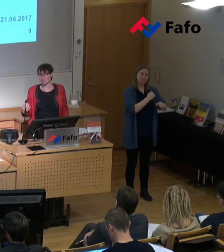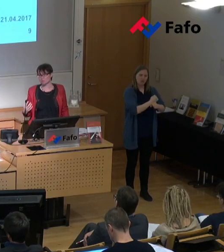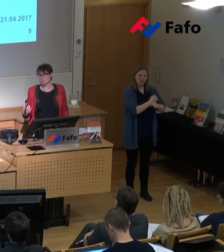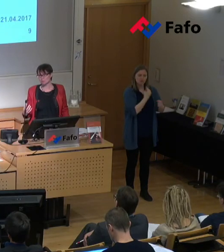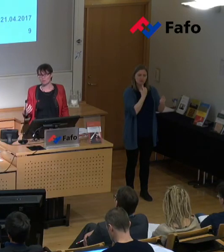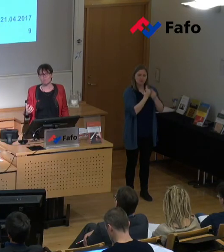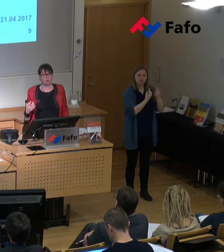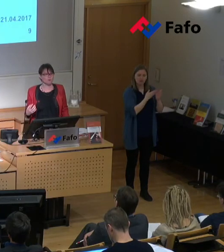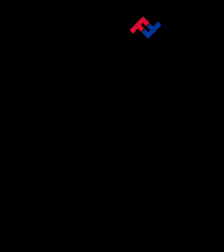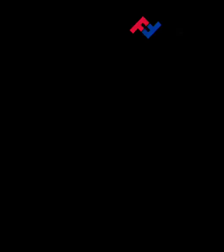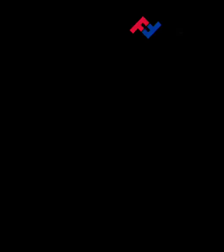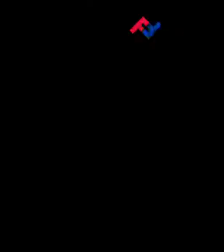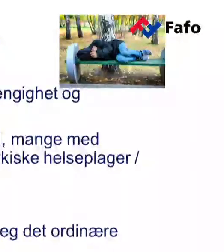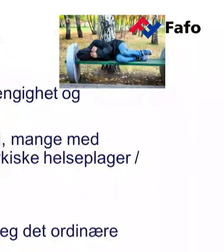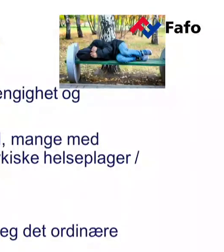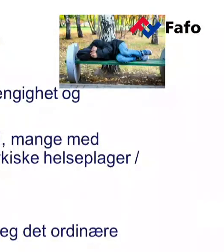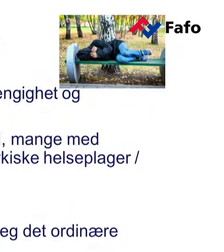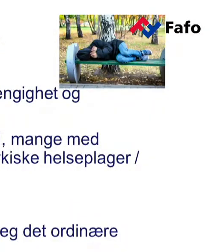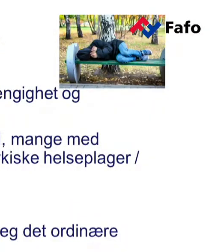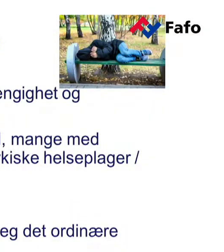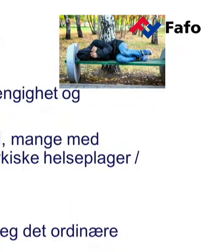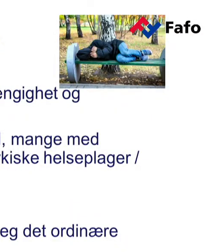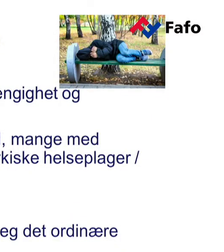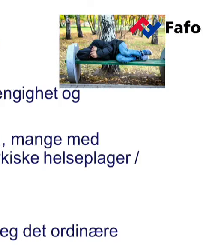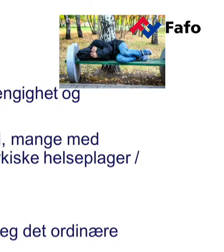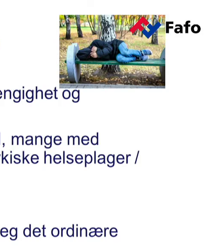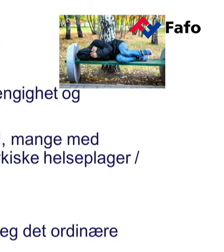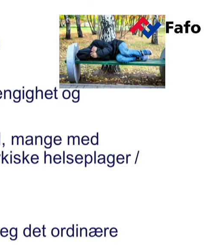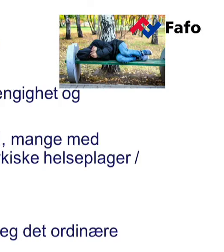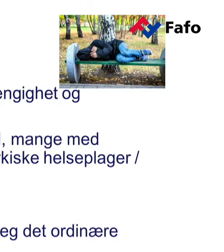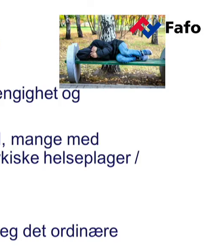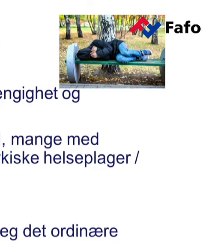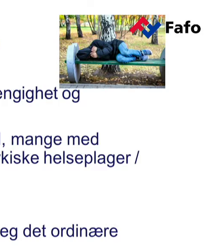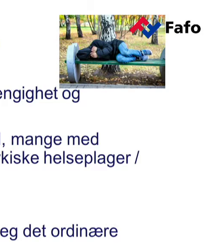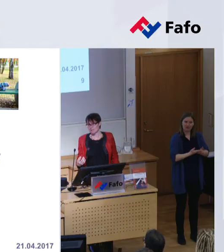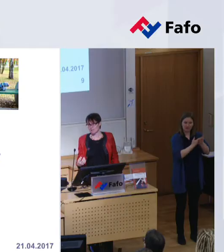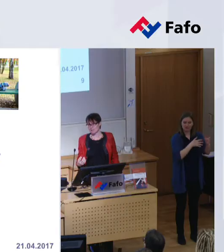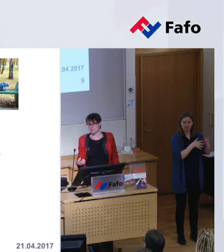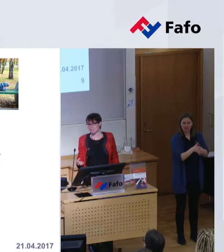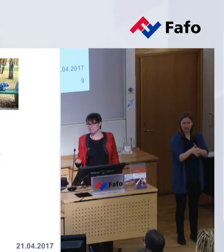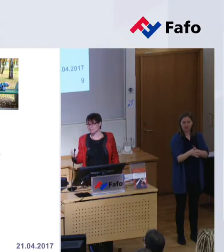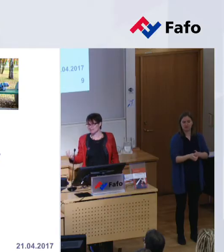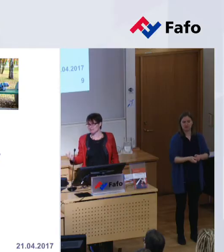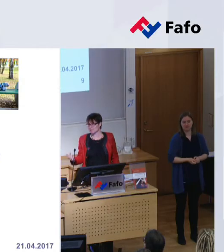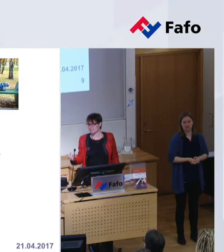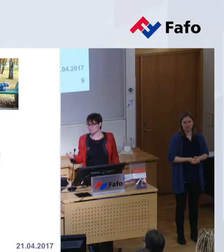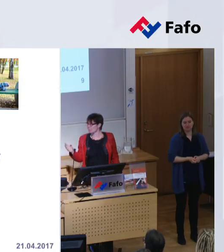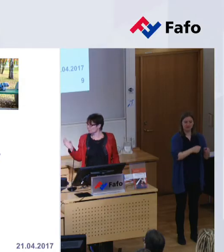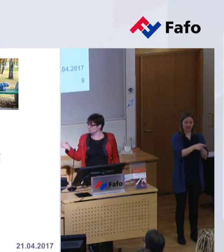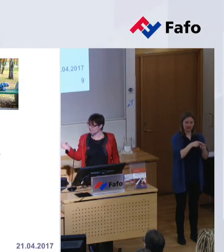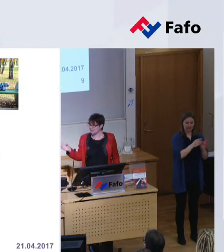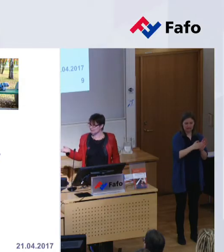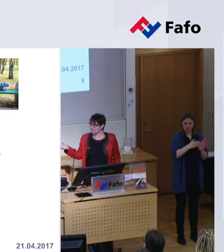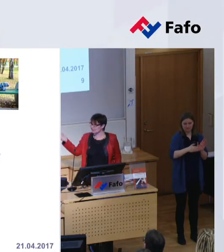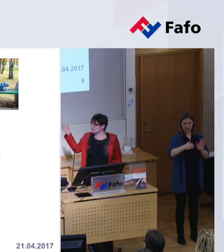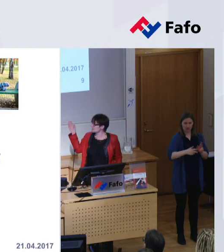for å snakke med brukeren om hva de har behov for. Hvordan de vil at tjenester og hjelp skal utøves. I de innledende fasene så har